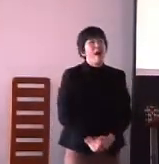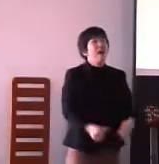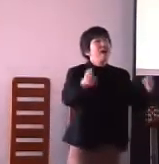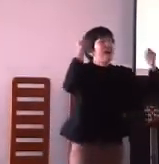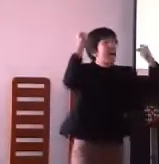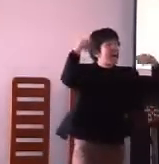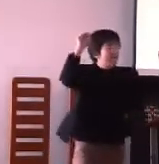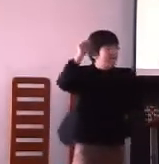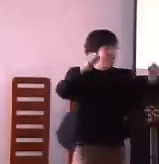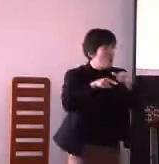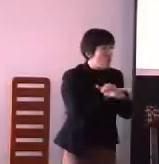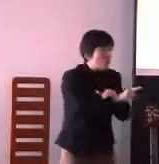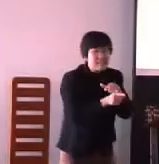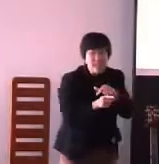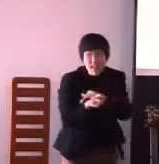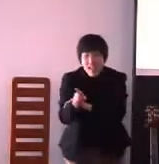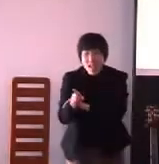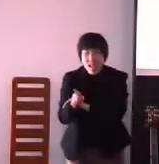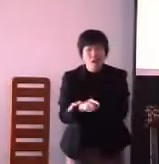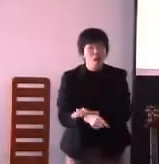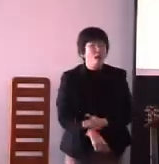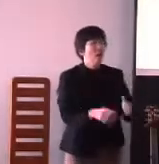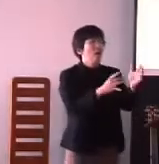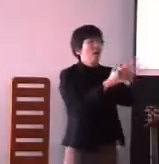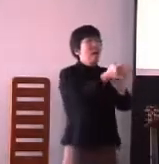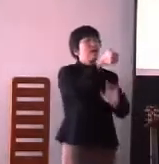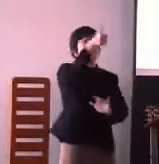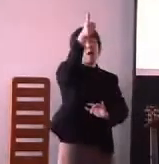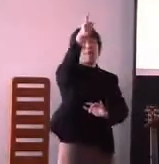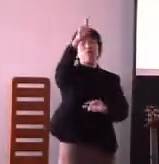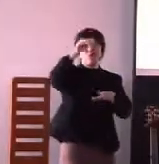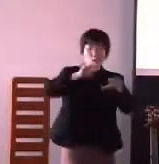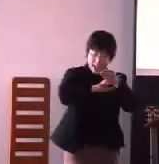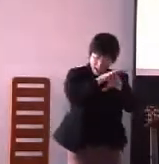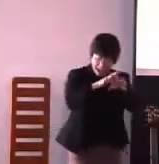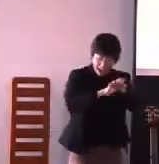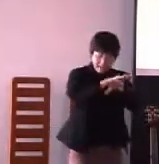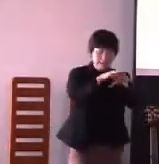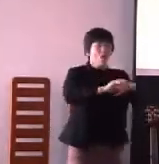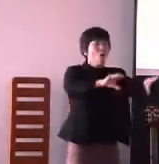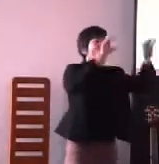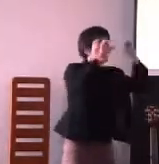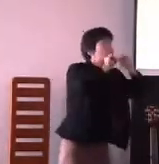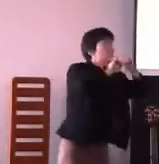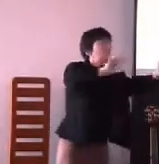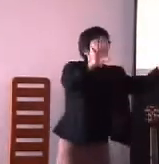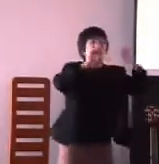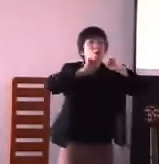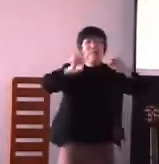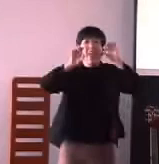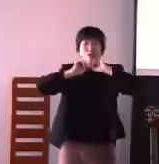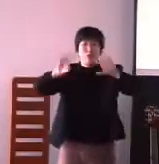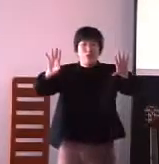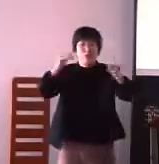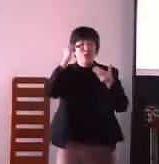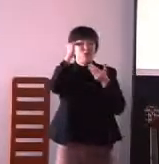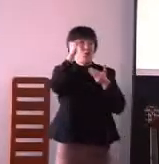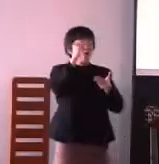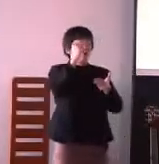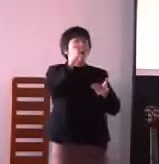劇の意味も主の愛、歌うこと、 喜びを持って歌う